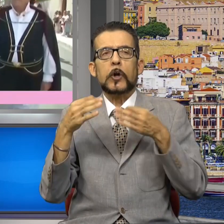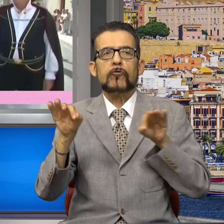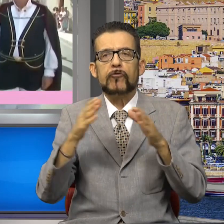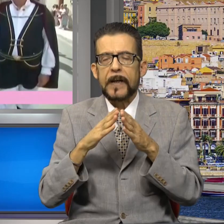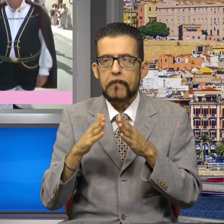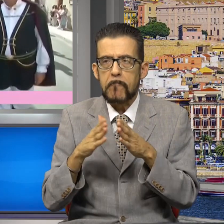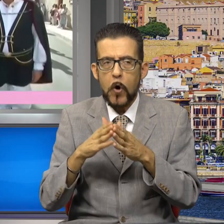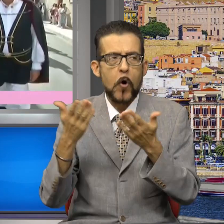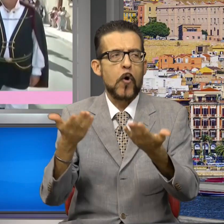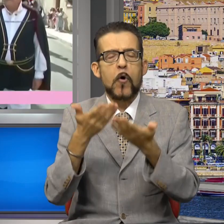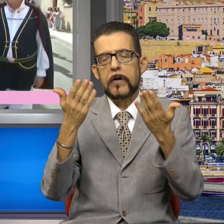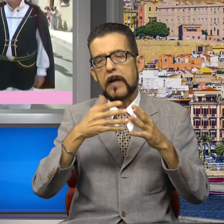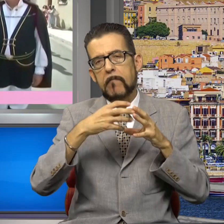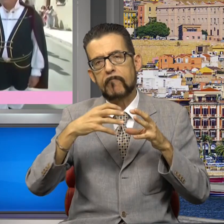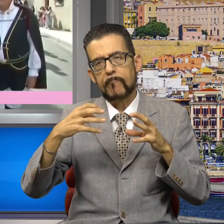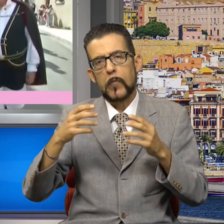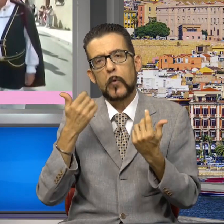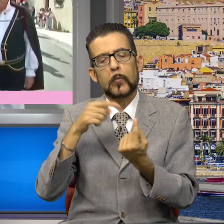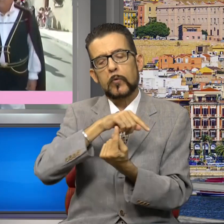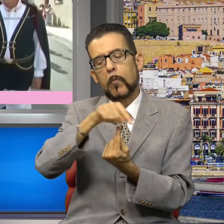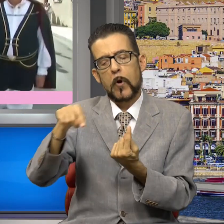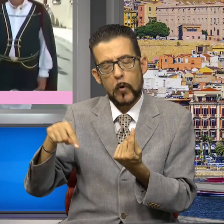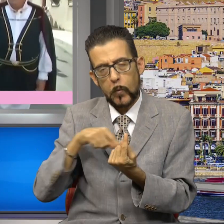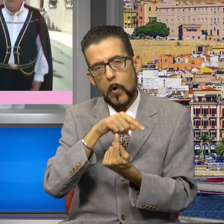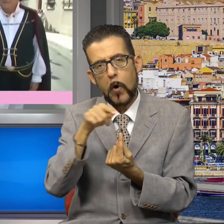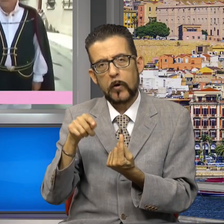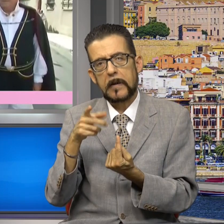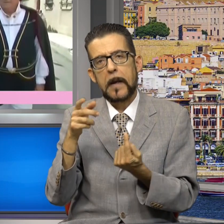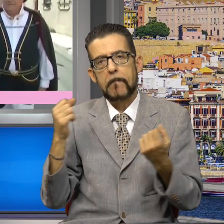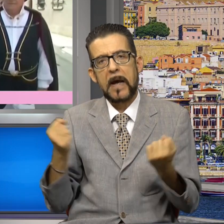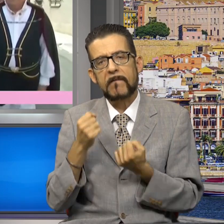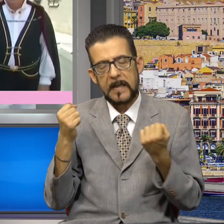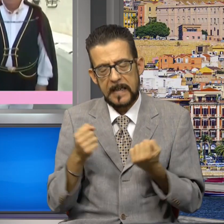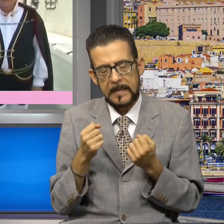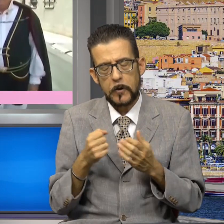e quant'altro ruote attorno a questa manifestazione.